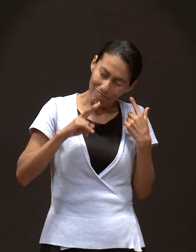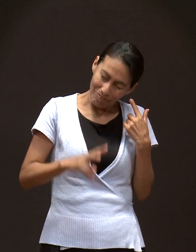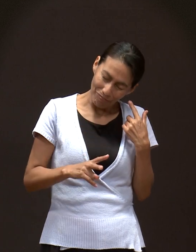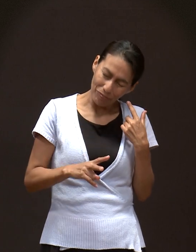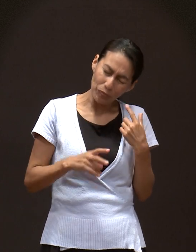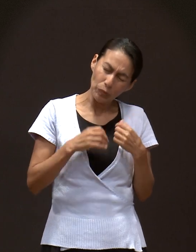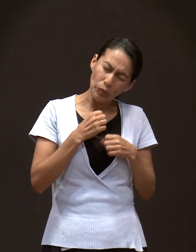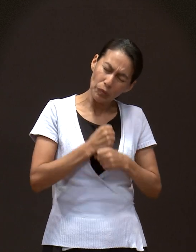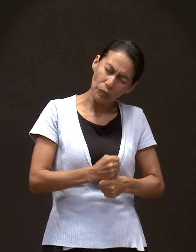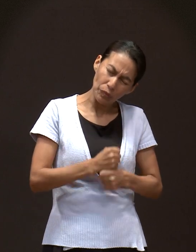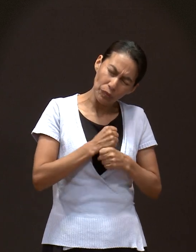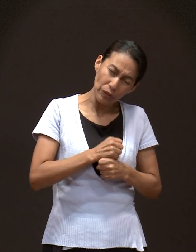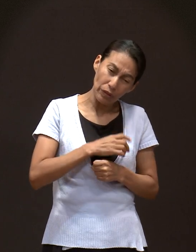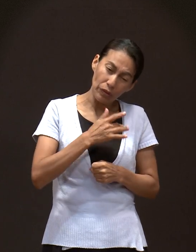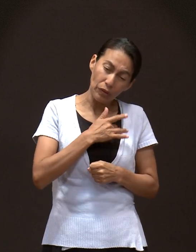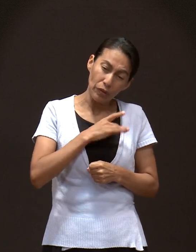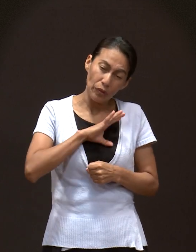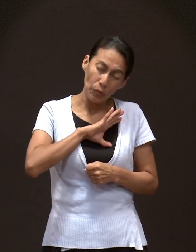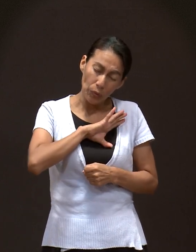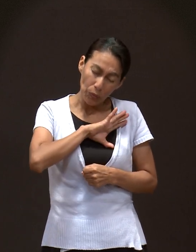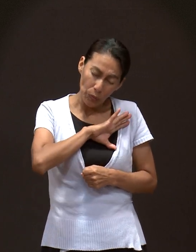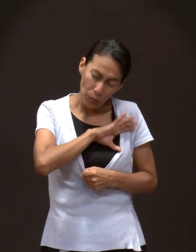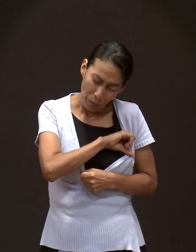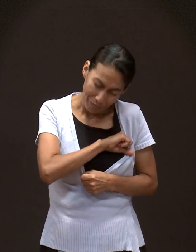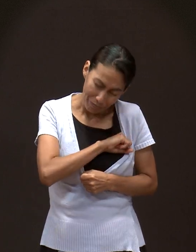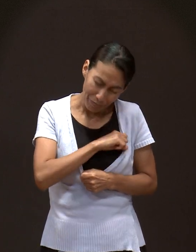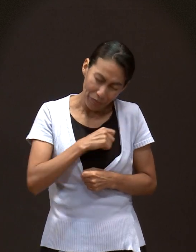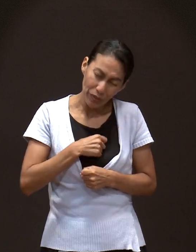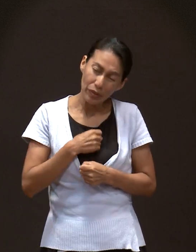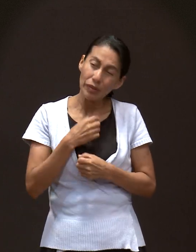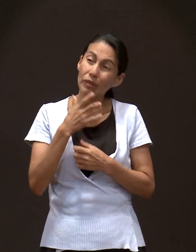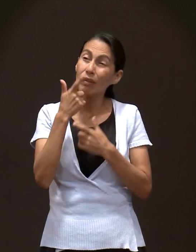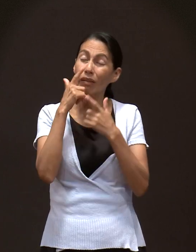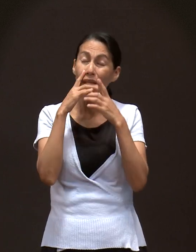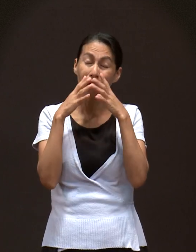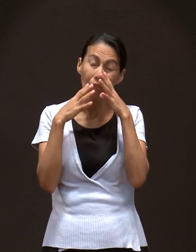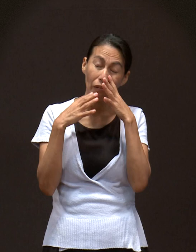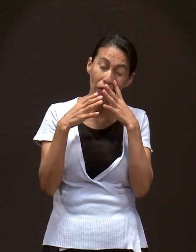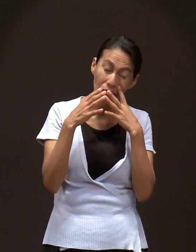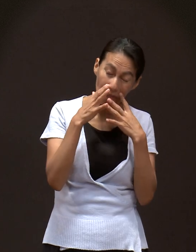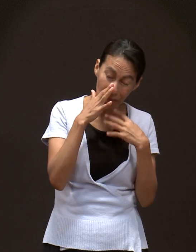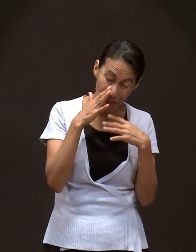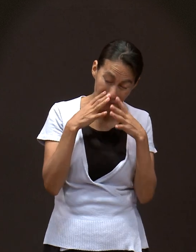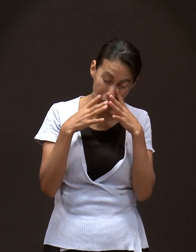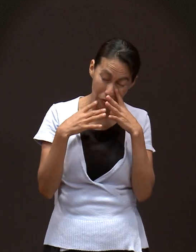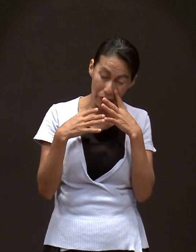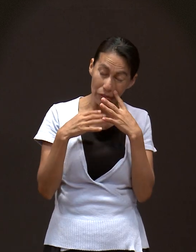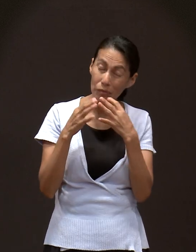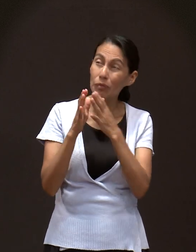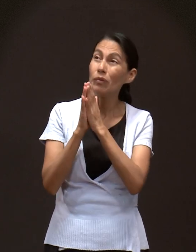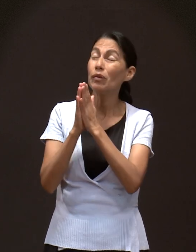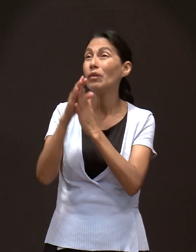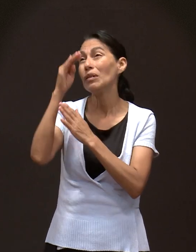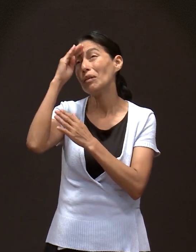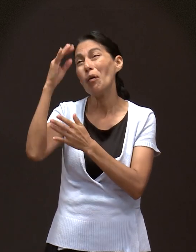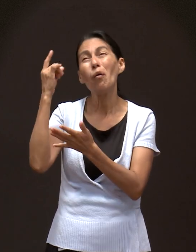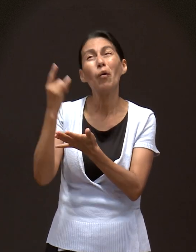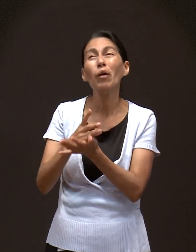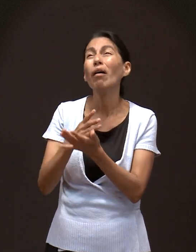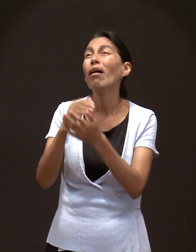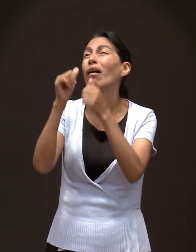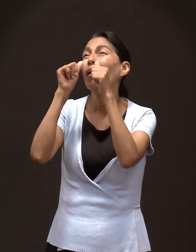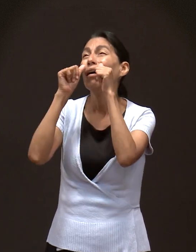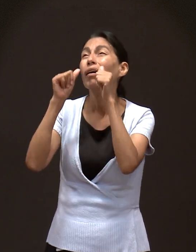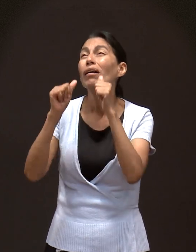corazón estaba dolido y necesitaba desahogarme, que Dios me escuchara. Dije, Señor, solamente escúchame.